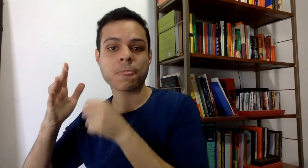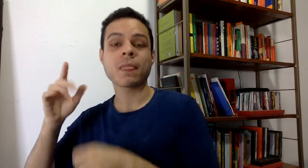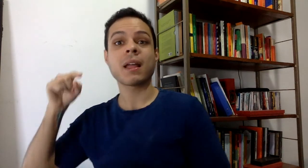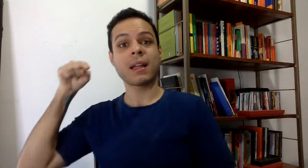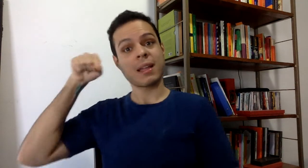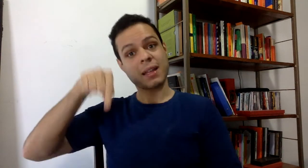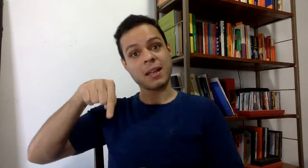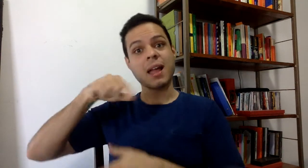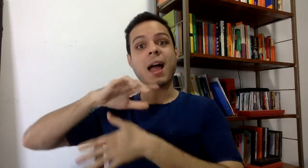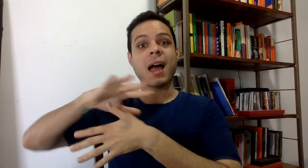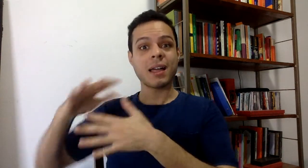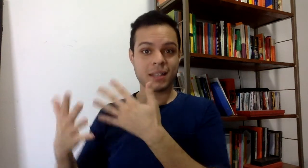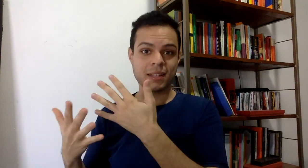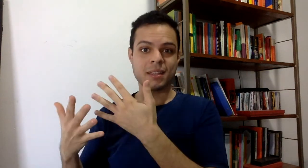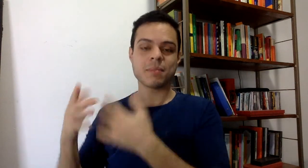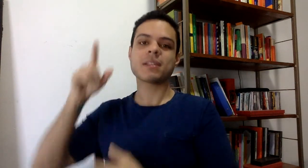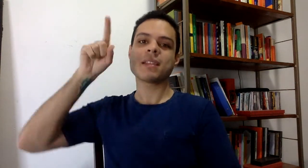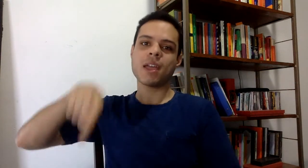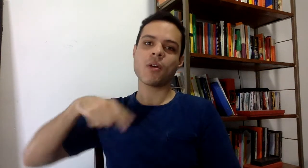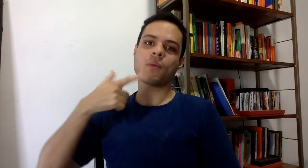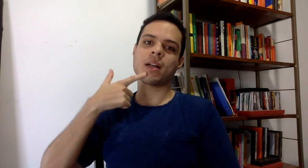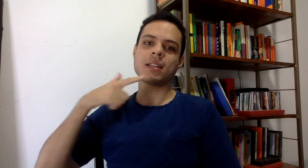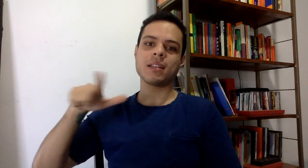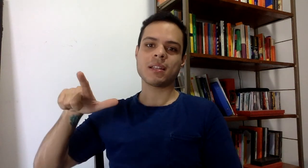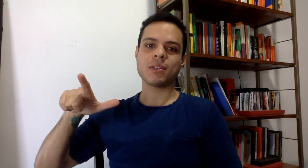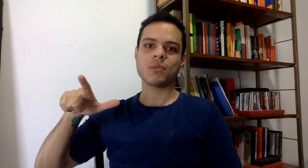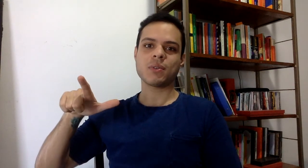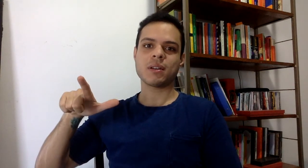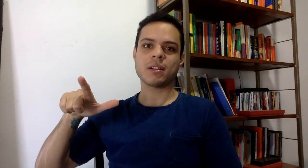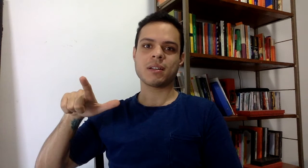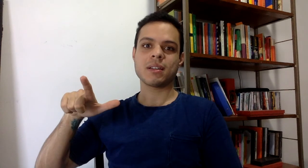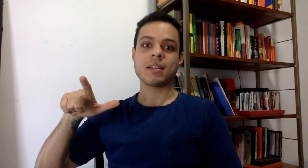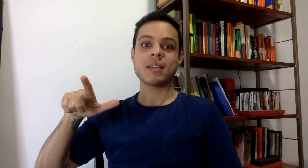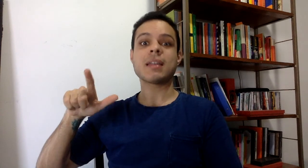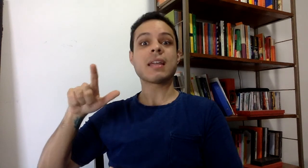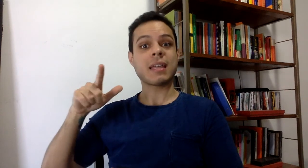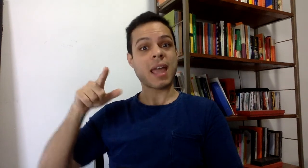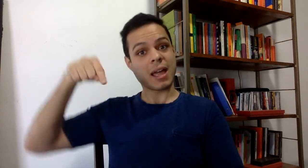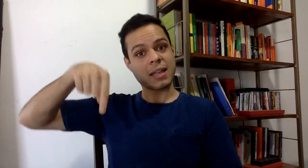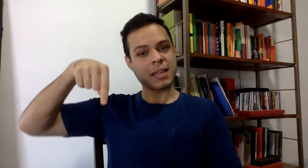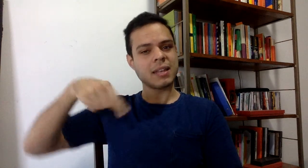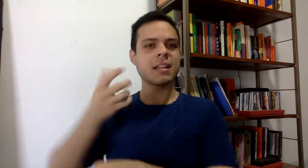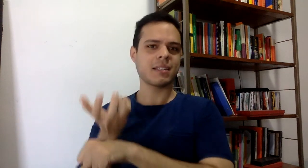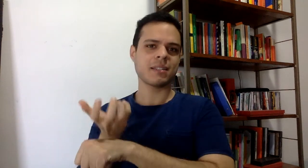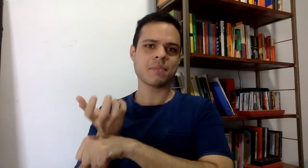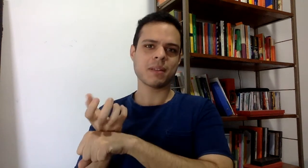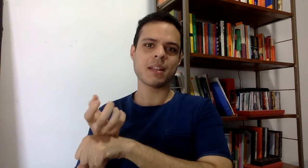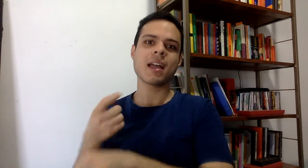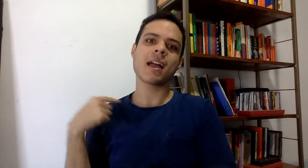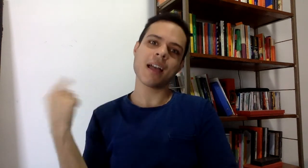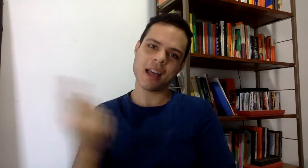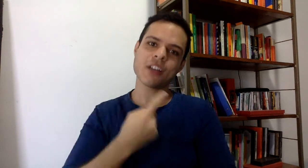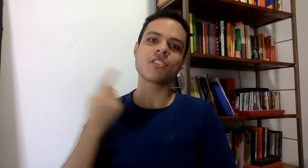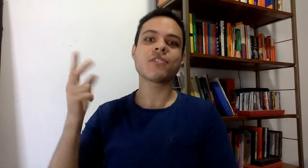Então, a Libras é uma língua. E nessa disciplina, nós vamos estudar esses aspectos.